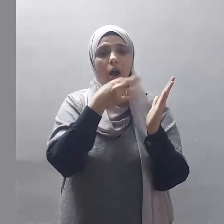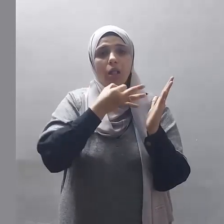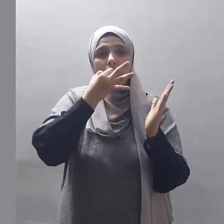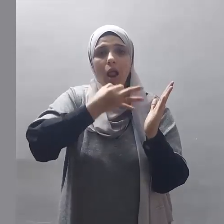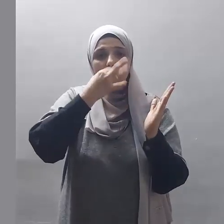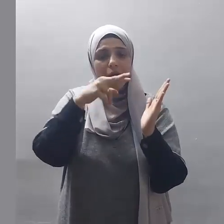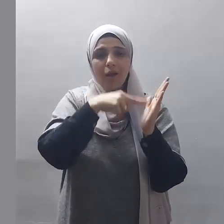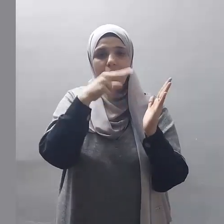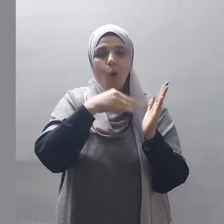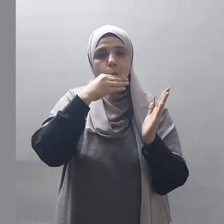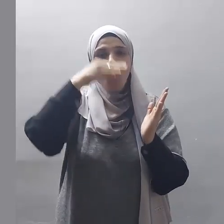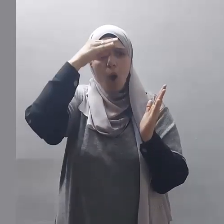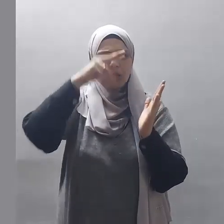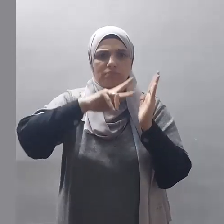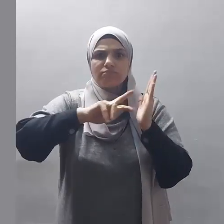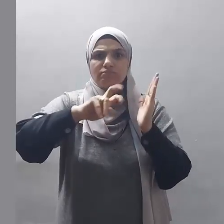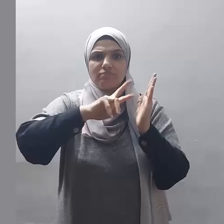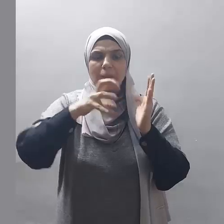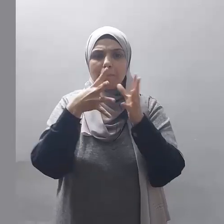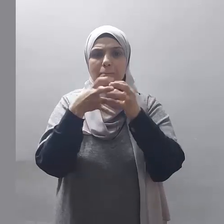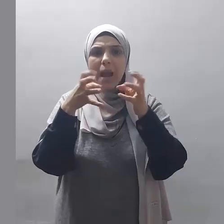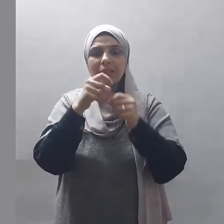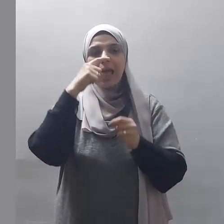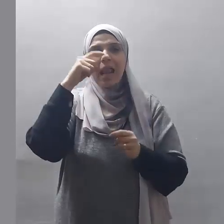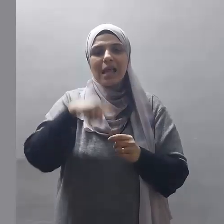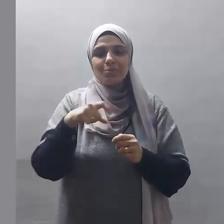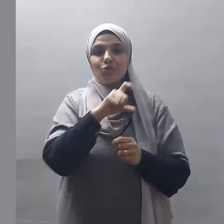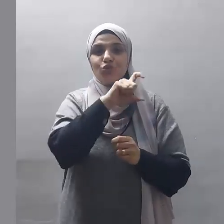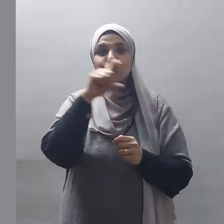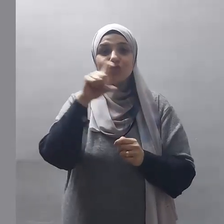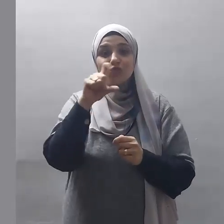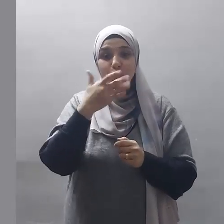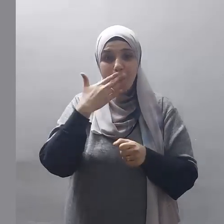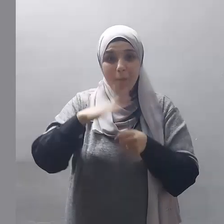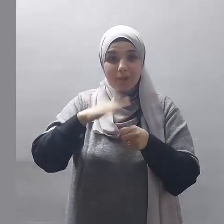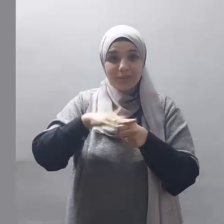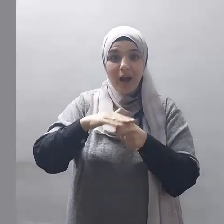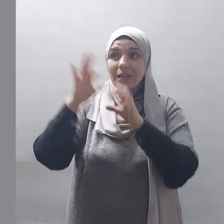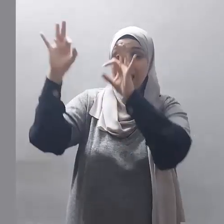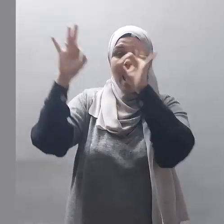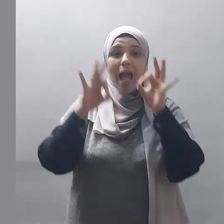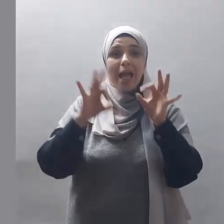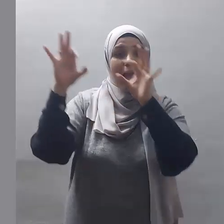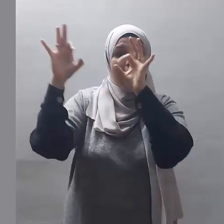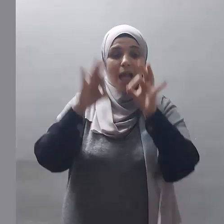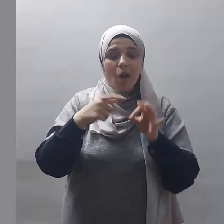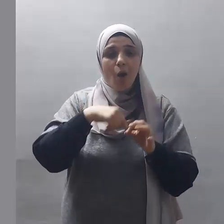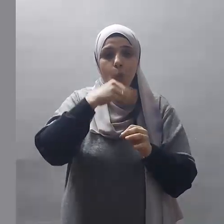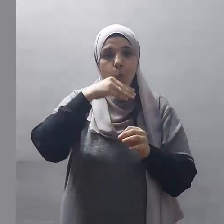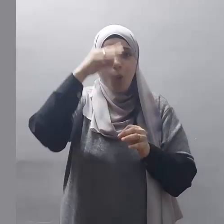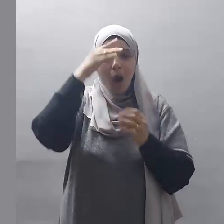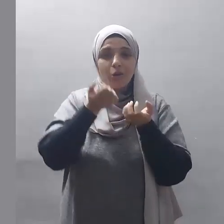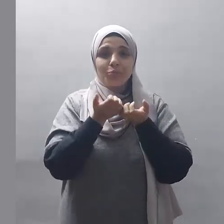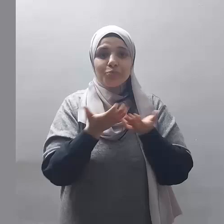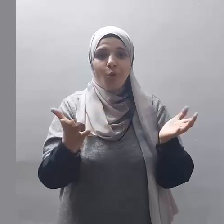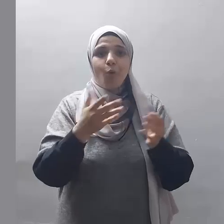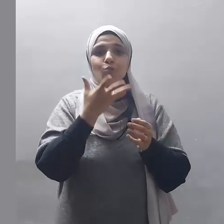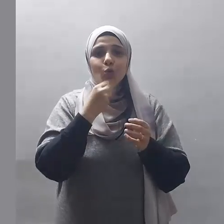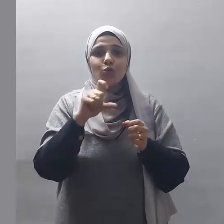ومدارسته فهو شهر نزل فيه القران الكريم حيث يقول الحق سبحانه